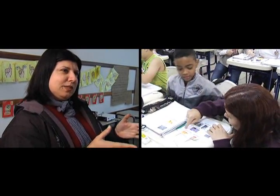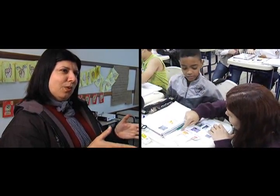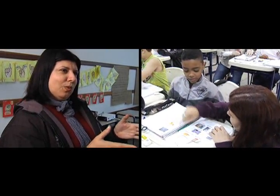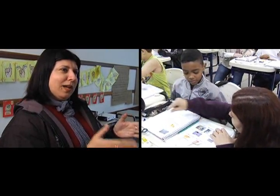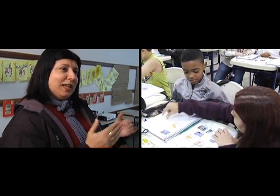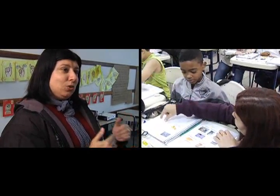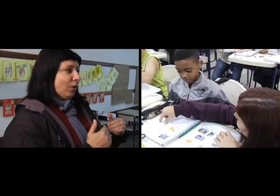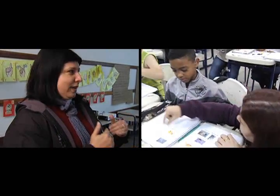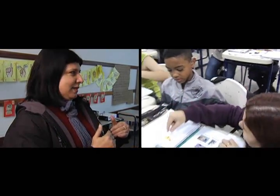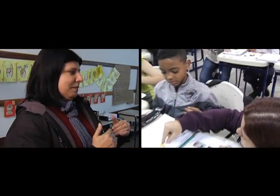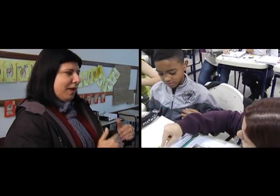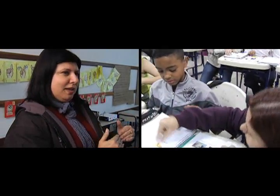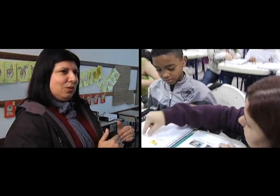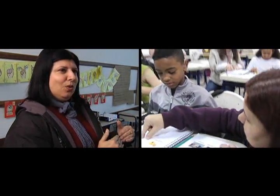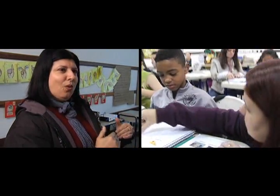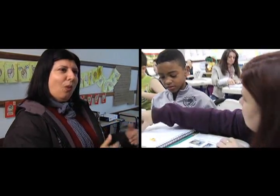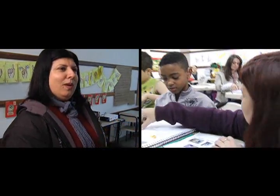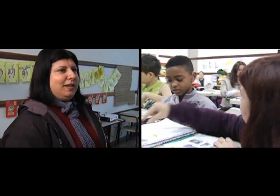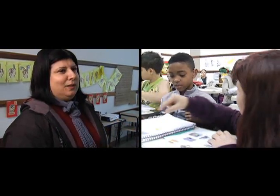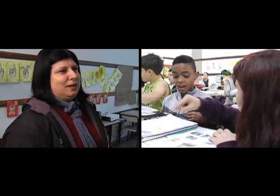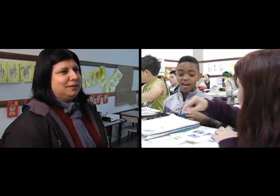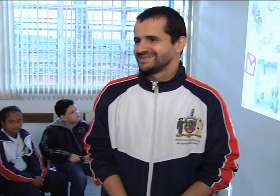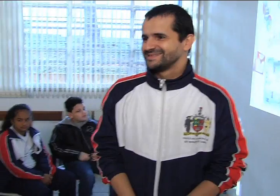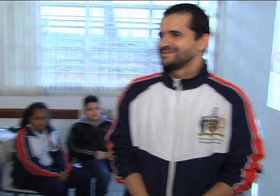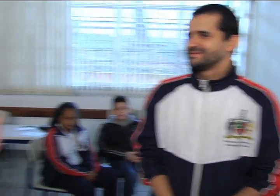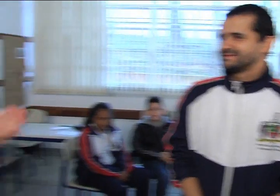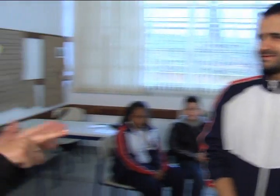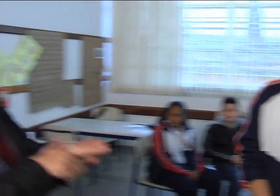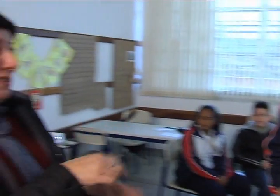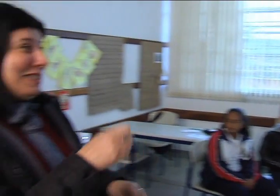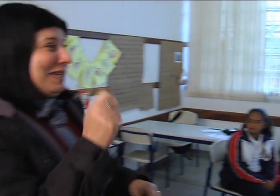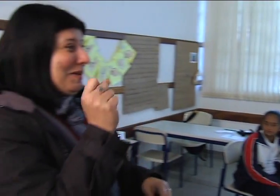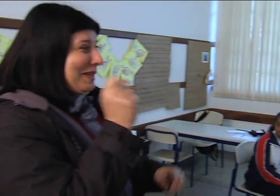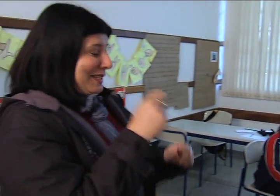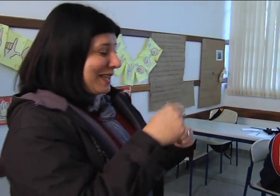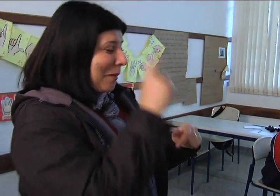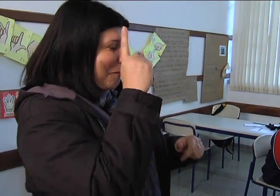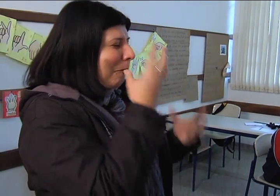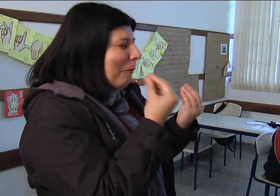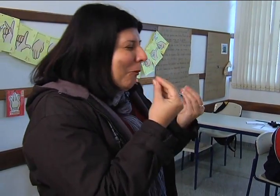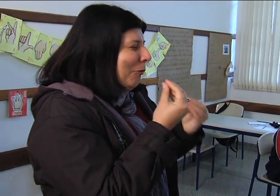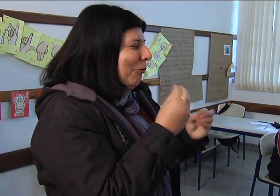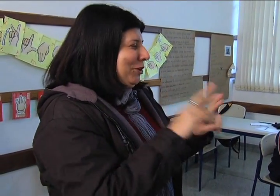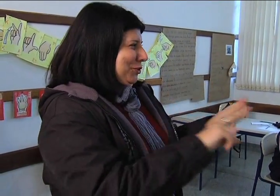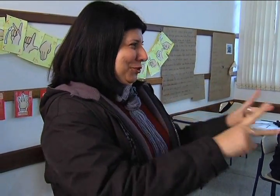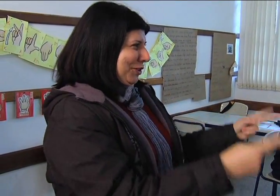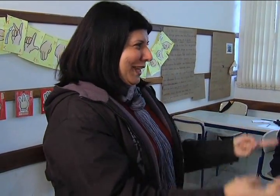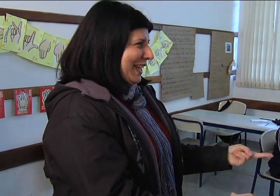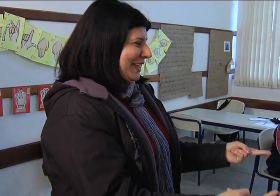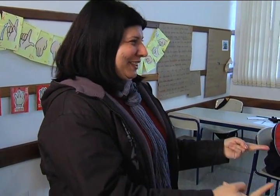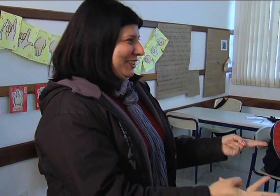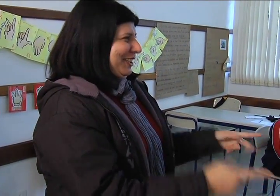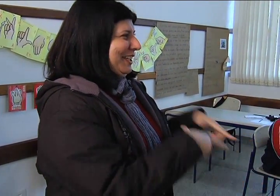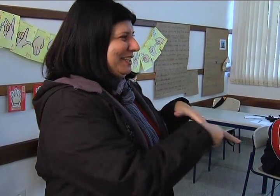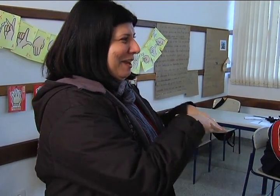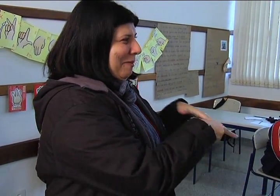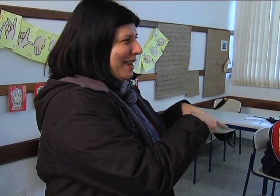vão ganhando conhecimento com a língua. Está perguntando se é muito diferente